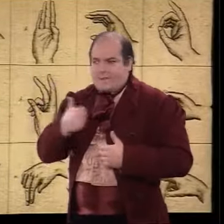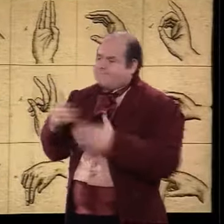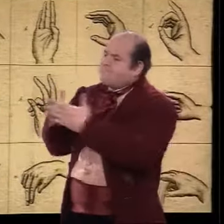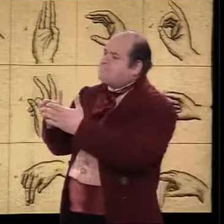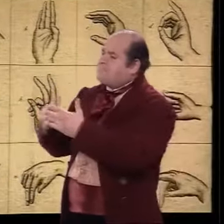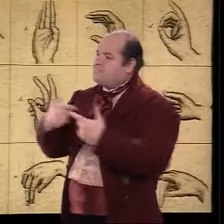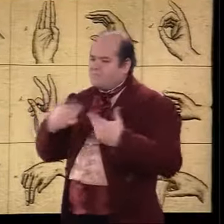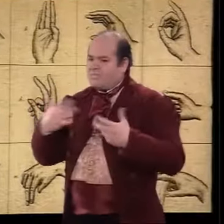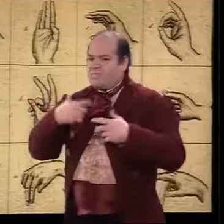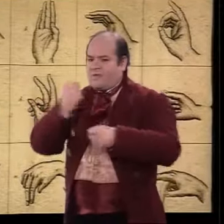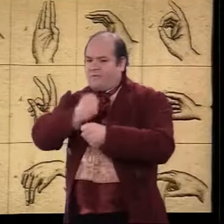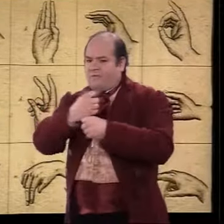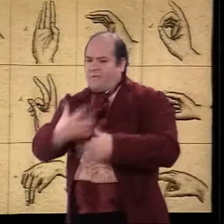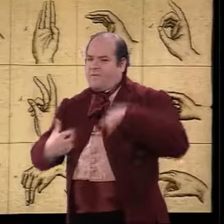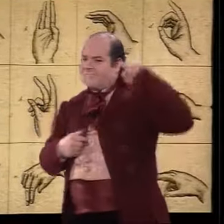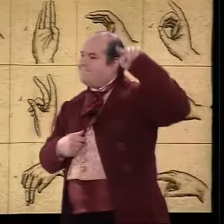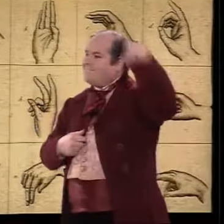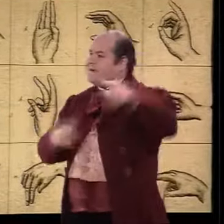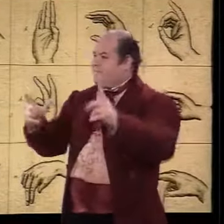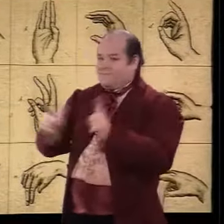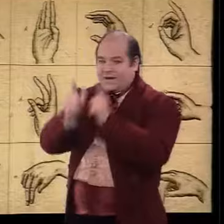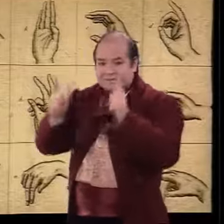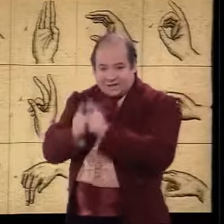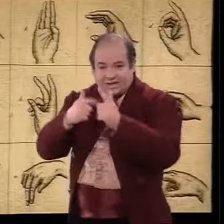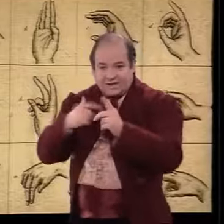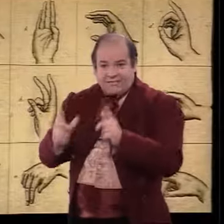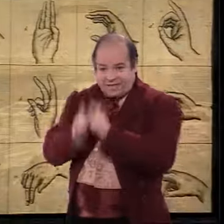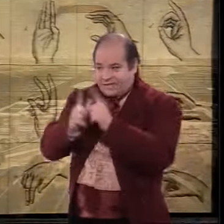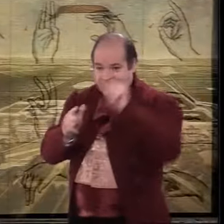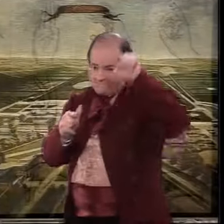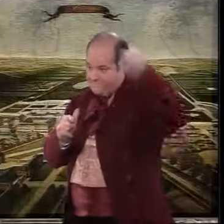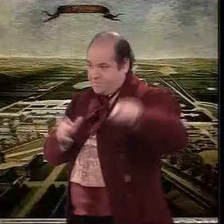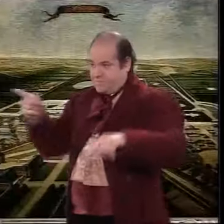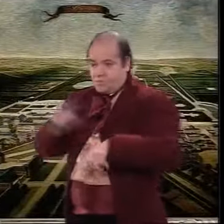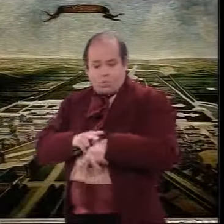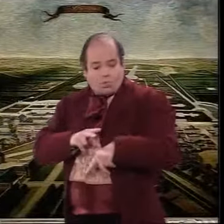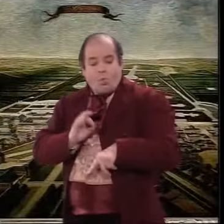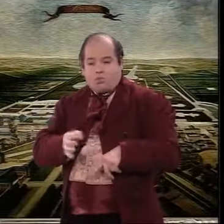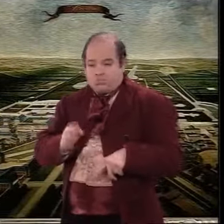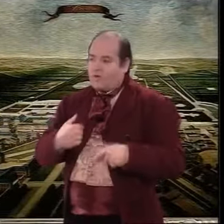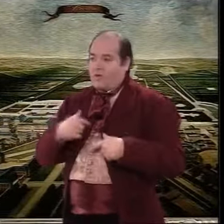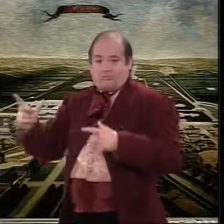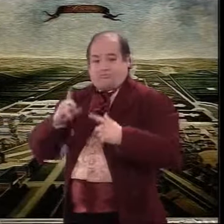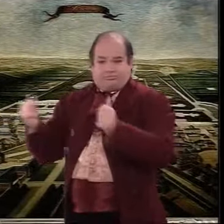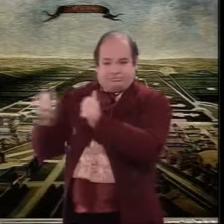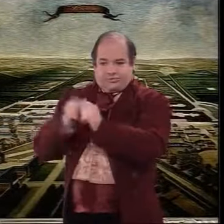signes. Nous avons travaillé pour la cour. Nous avons dessiné les plans de certaines demeures qu'occupent les proches du roi.